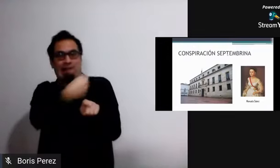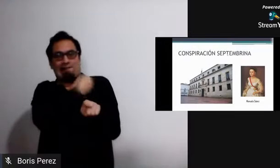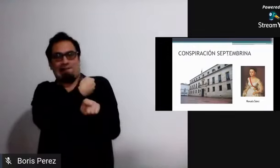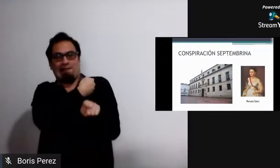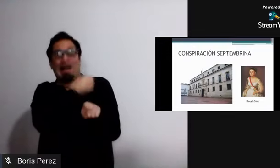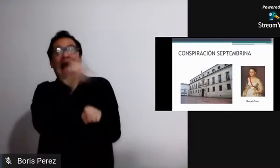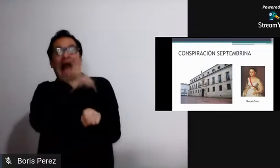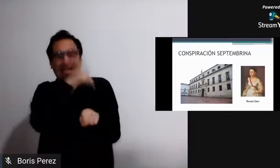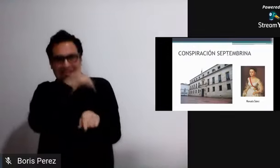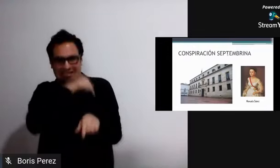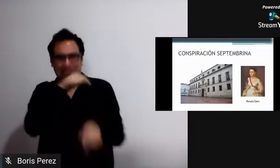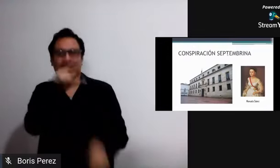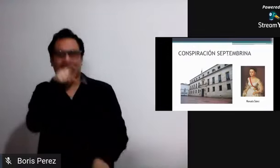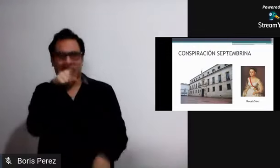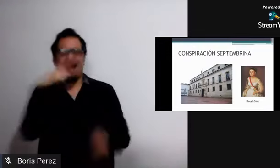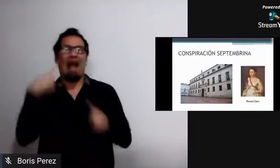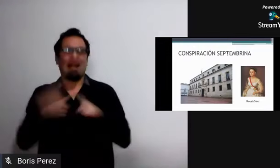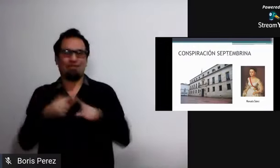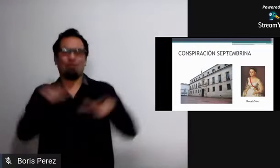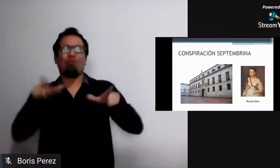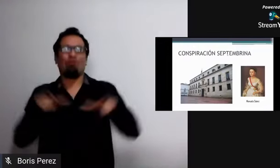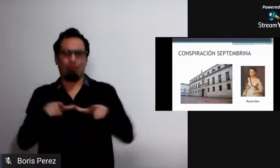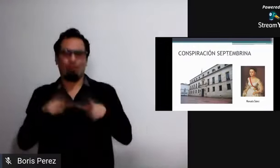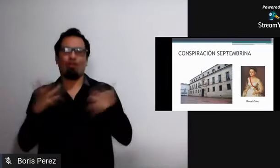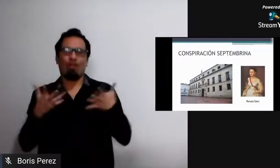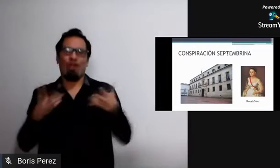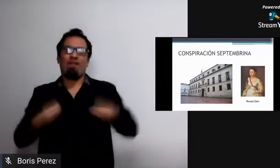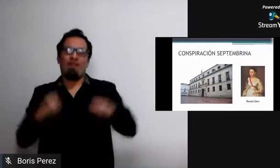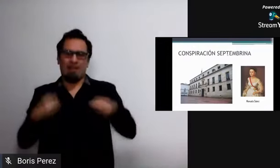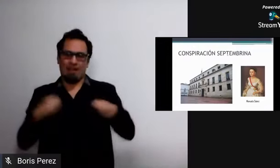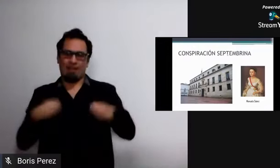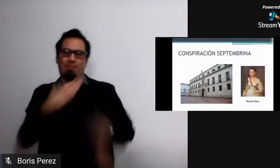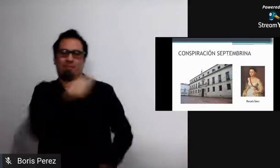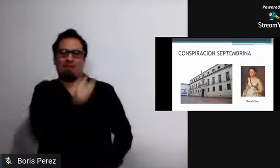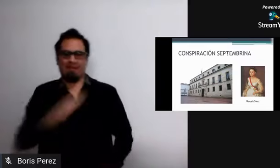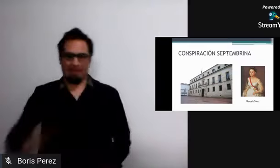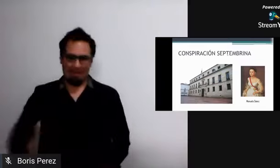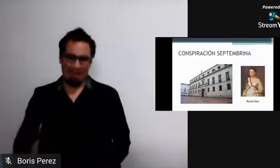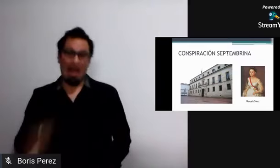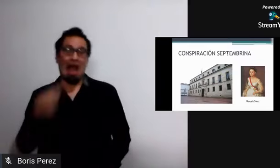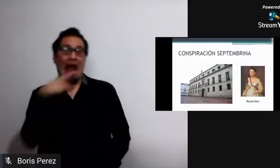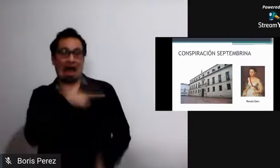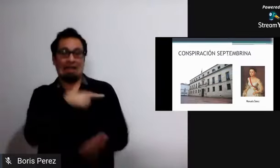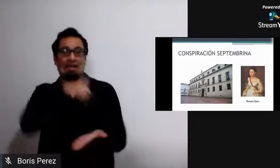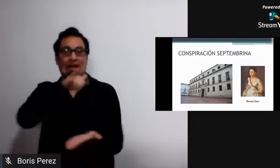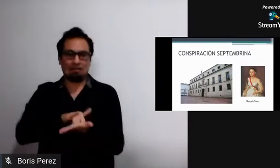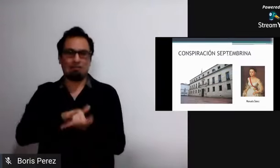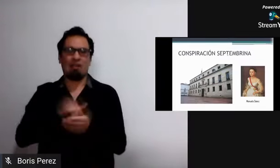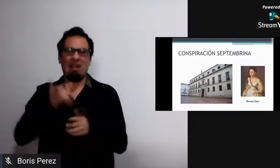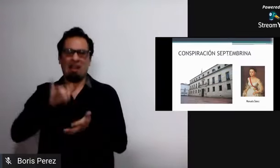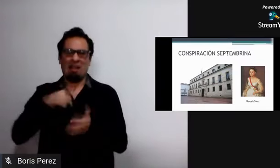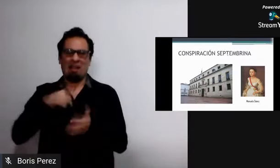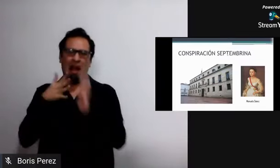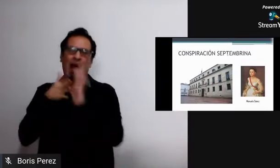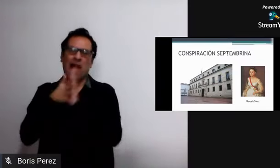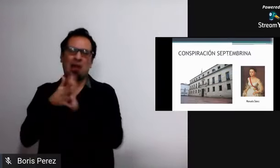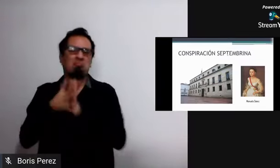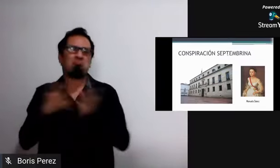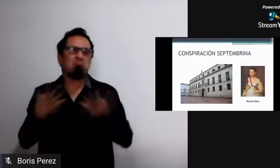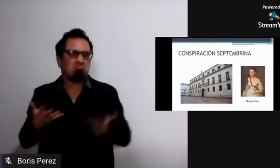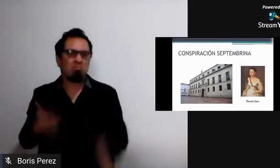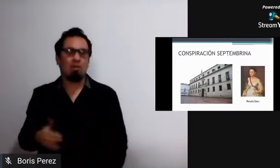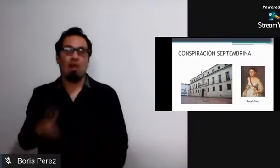muy cerca también, está ubicada en el centro, ¿sí? Ahí es donde vivía el presidente